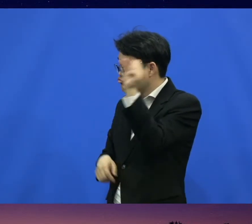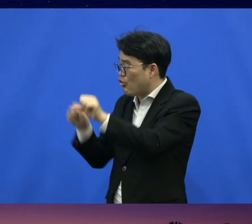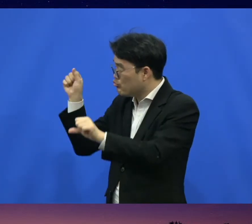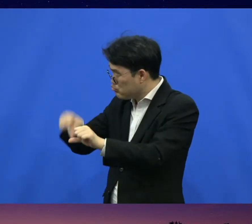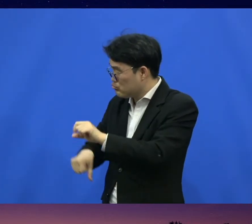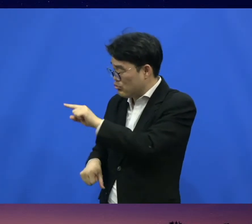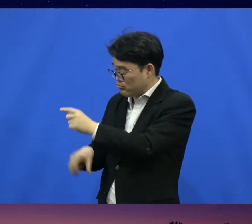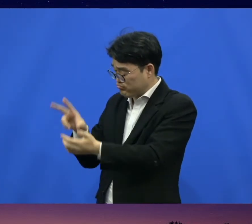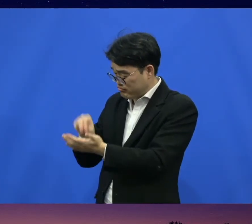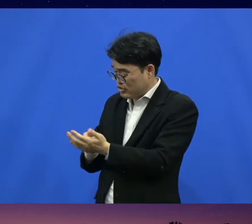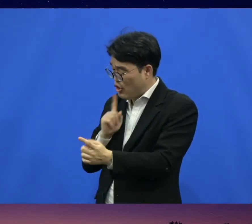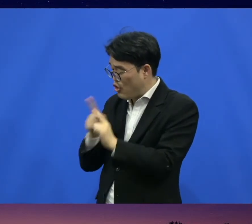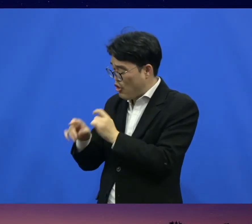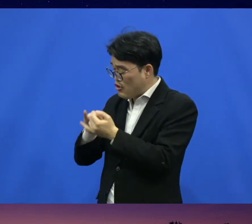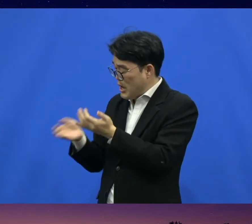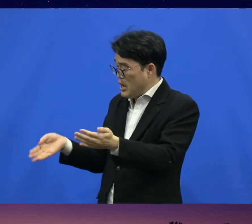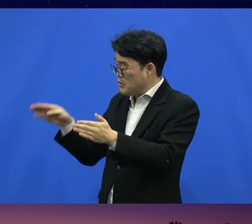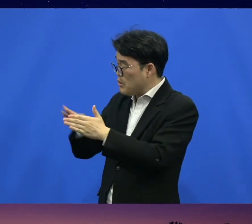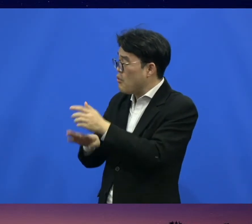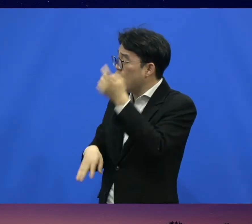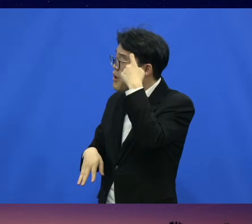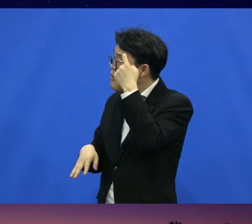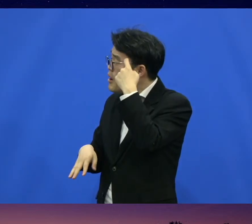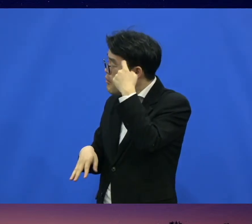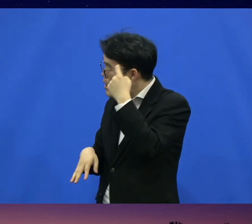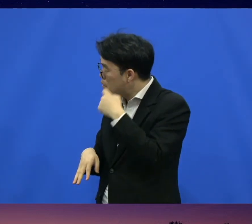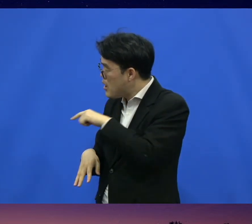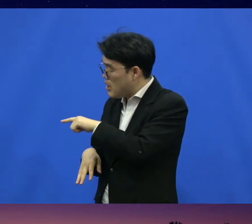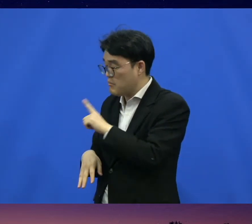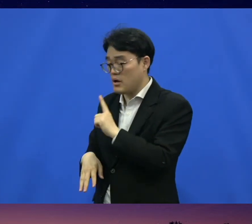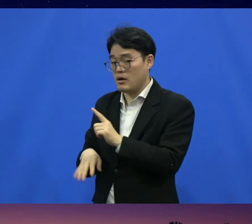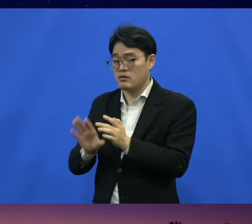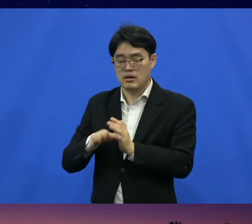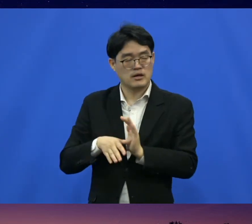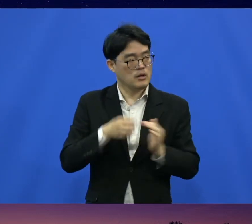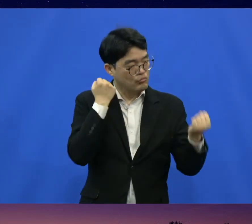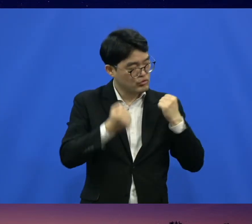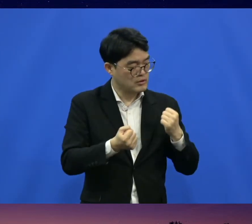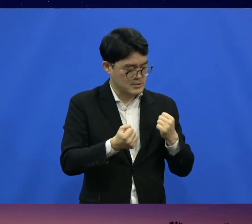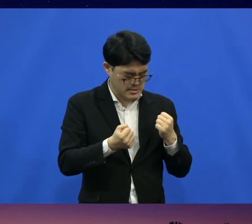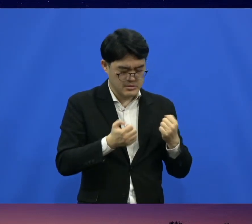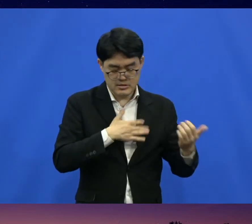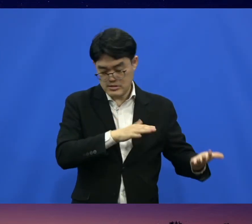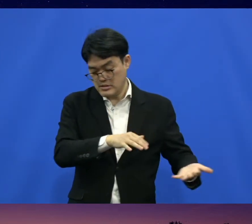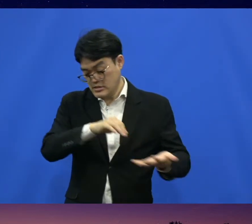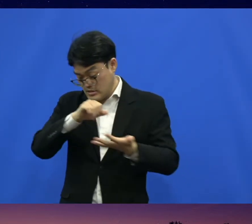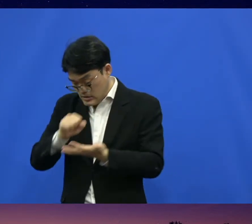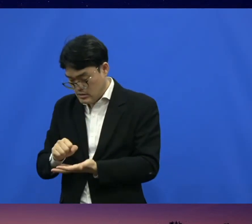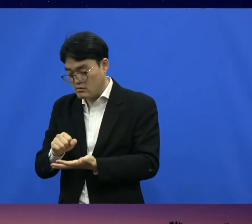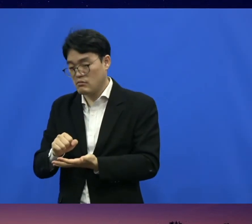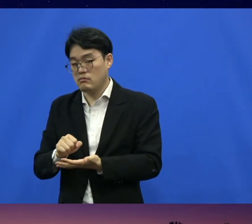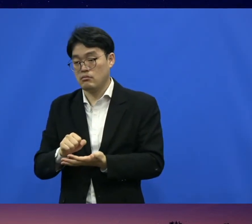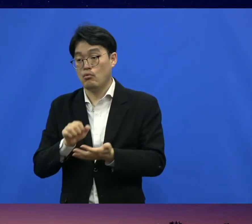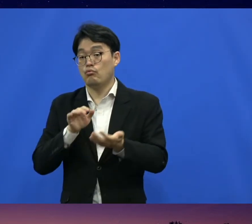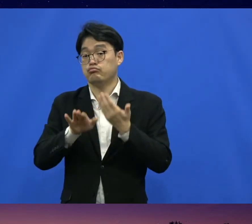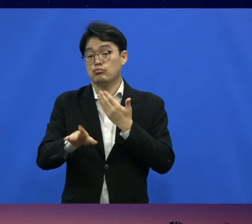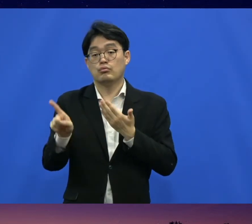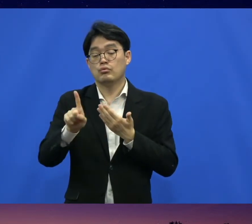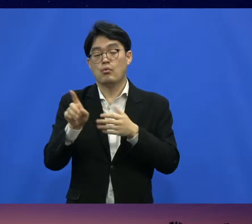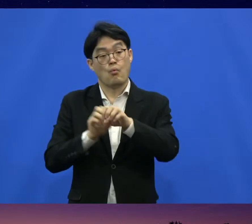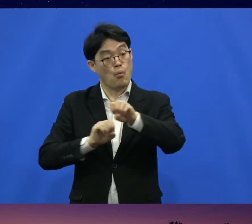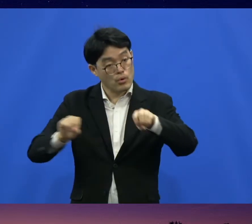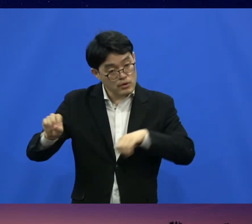않는 그 선택을 한 것은 이 놀라운 것이죠. 그 하나님이 그 집에, 온 집에 복을 내리신 거예요. 그